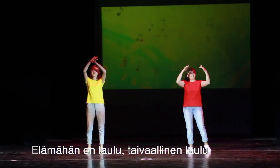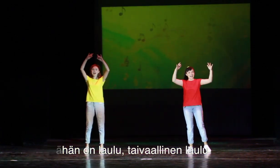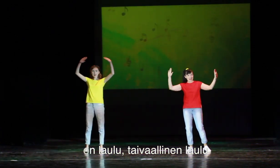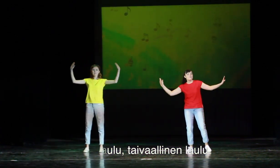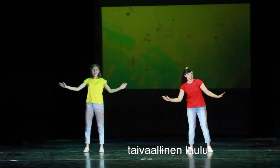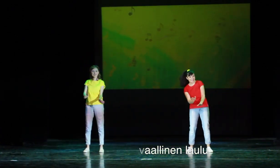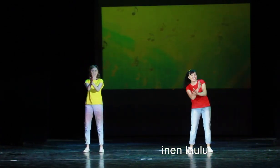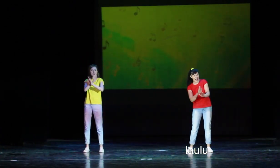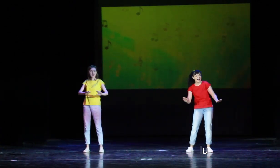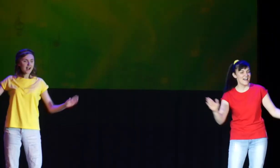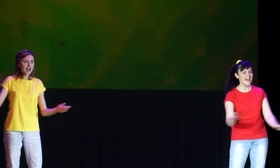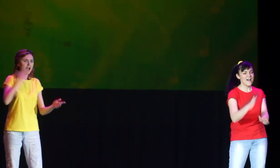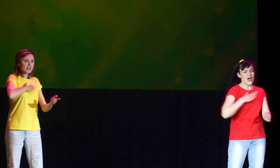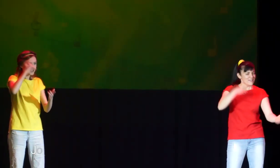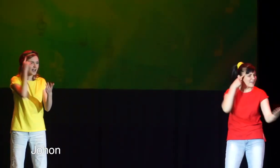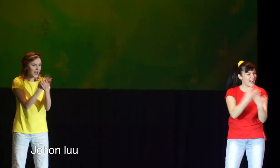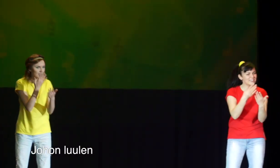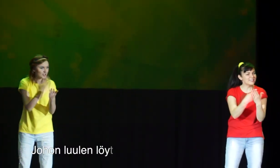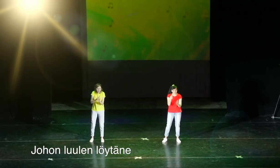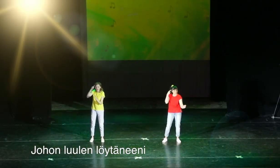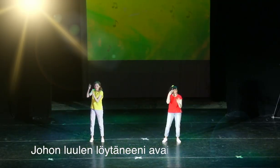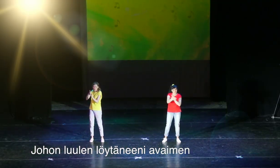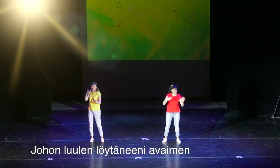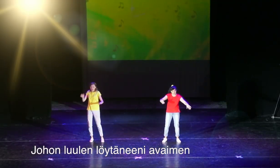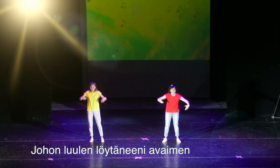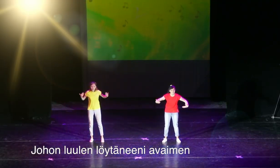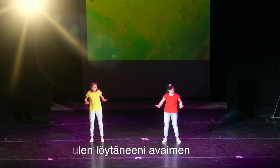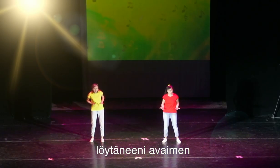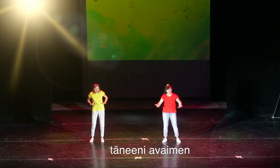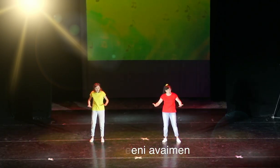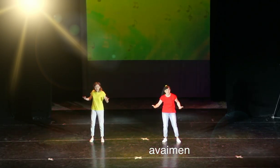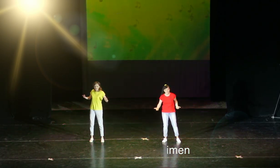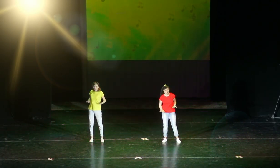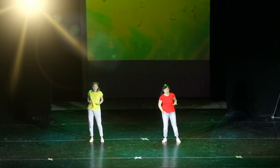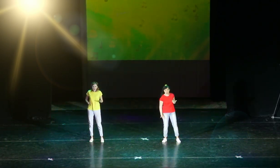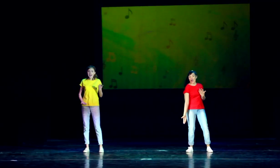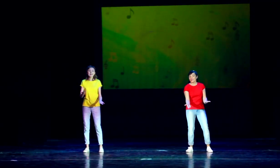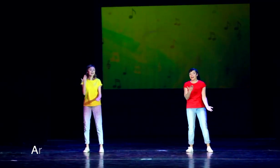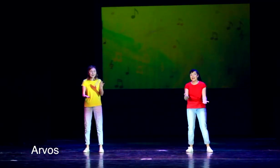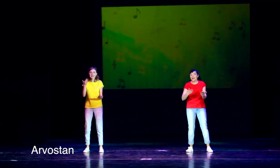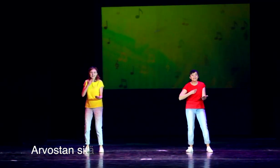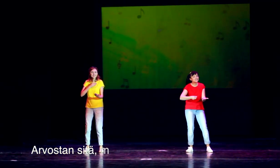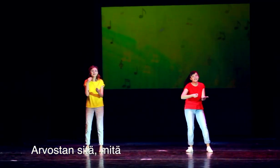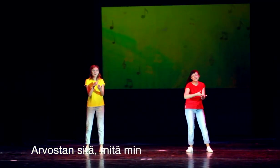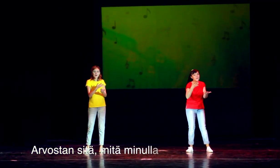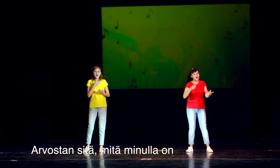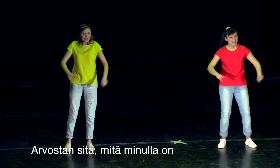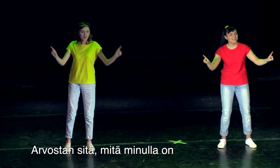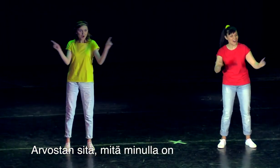небесная песня. Я, кажется, ключ к ней нашел. Когда я ценю то,